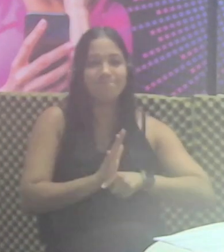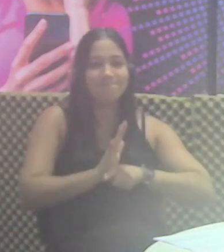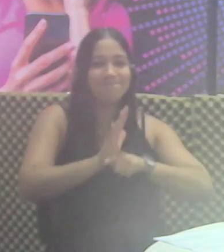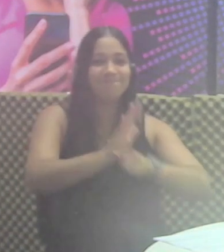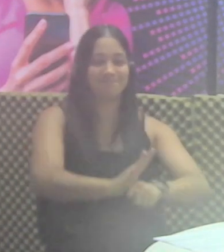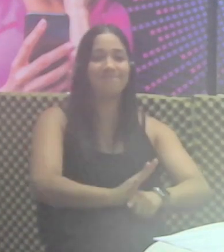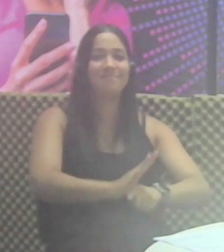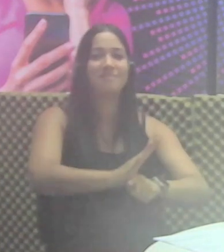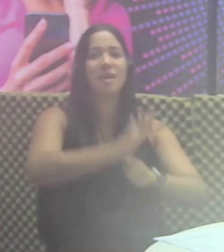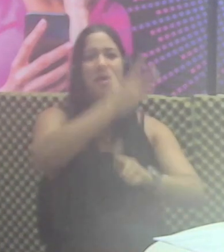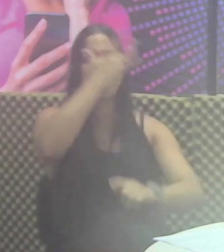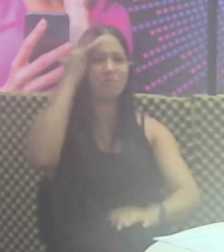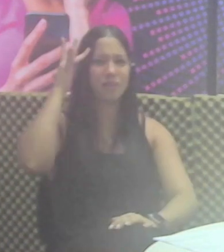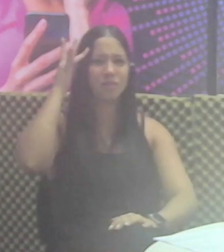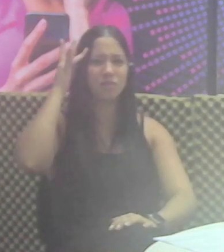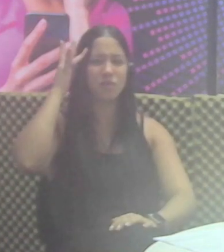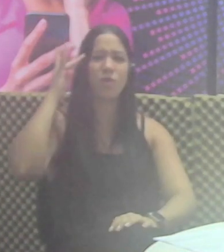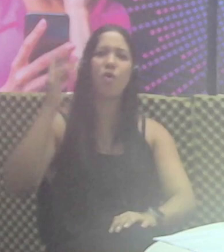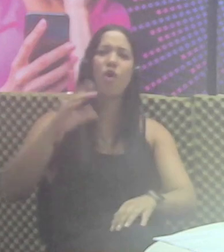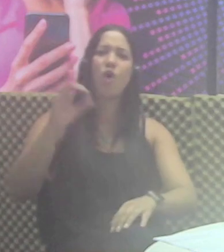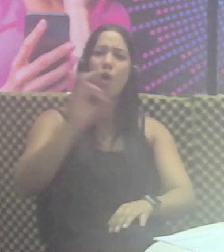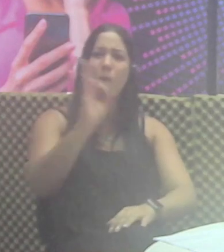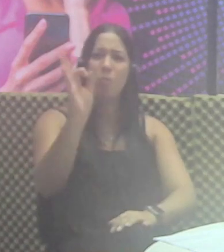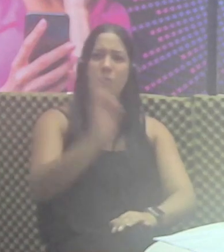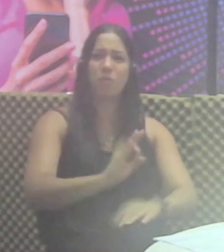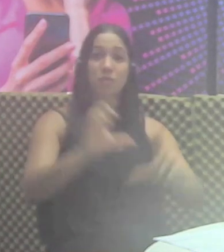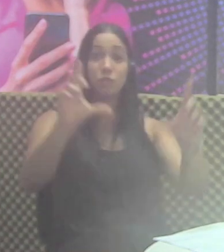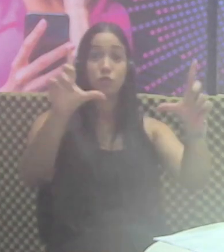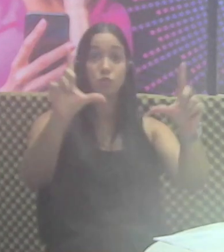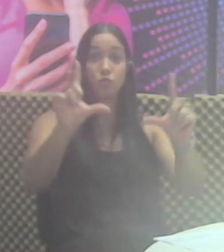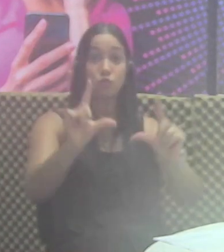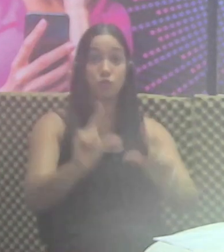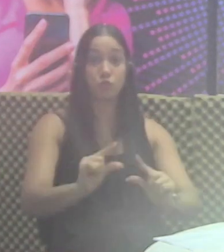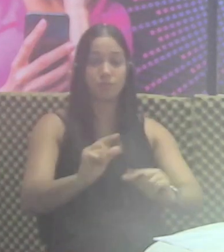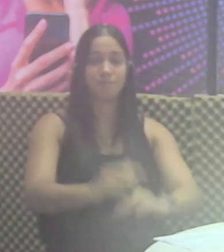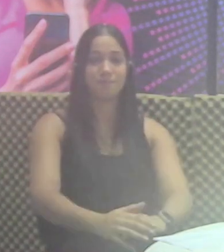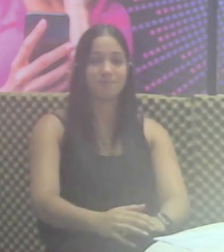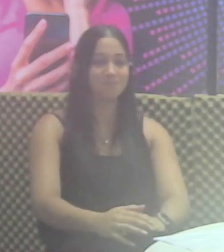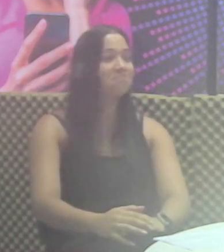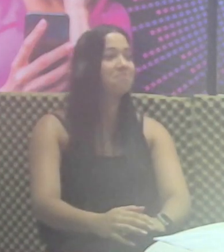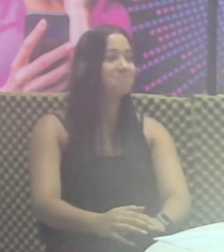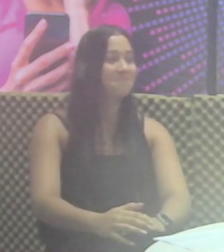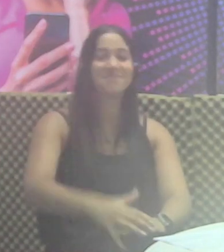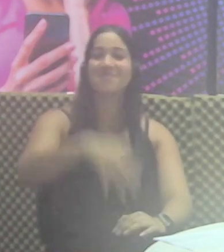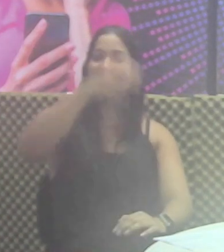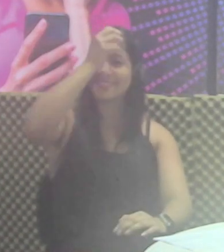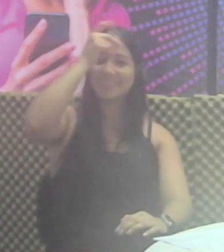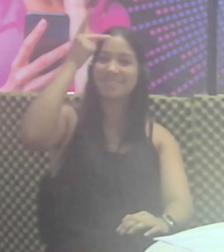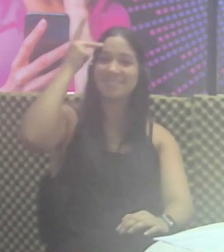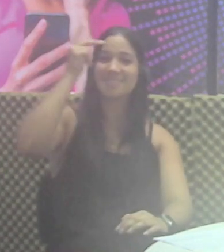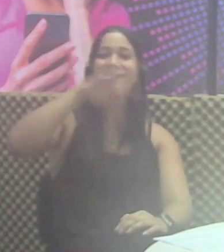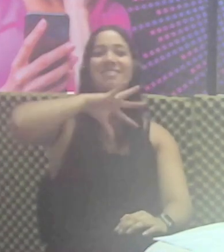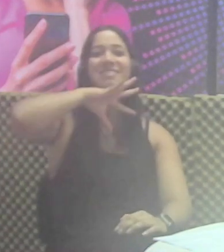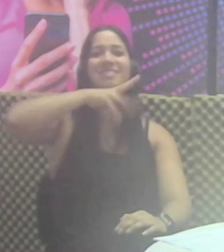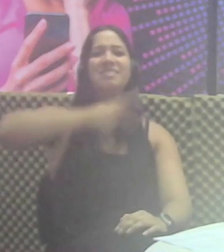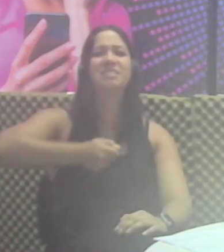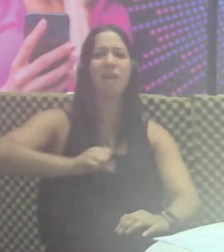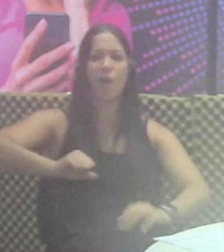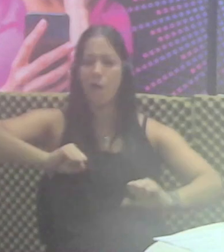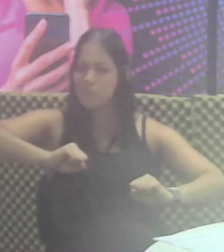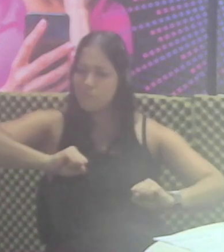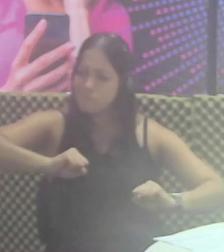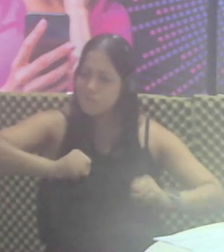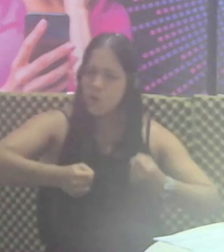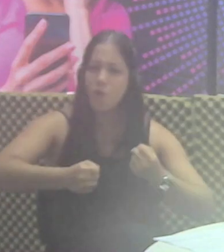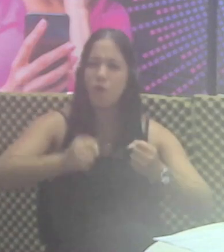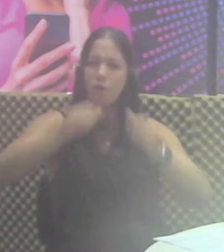casos para que essas incidências sejam cada vez menores no município. O nosso prefeito é muito dedicado em relação a